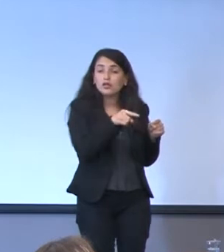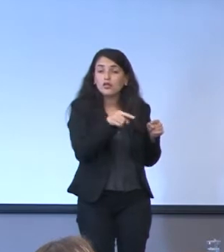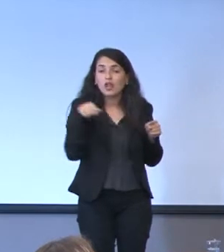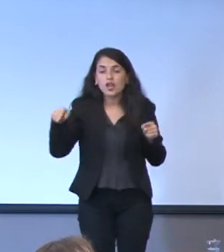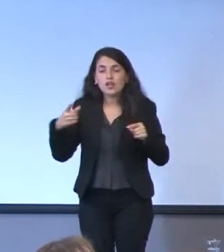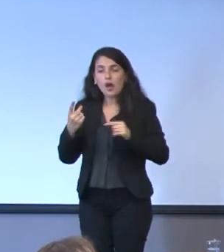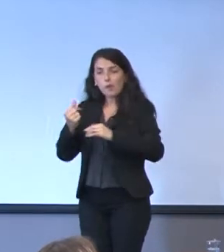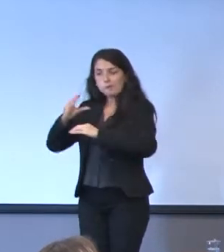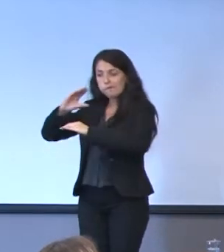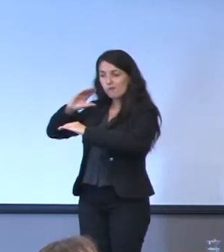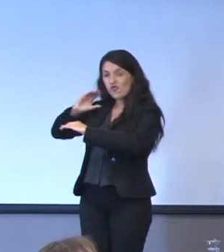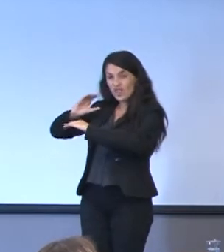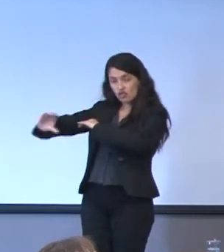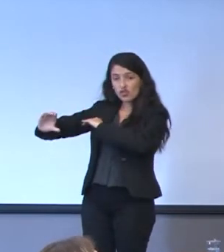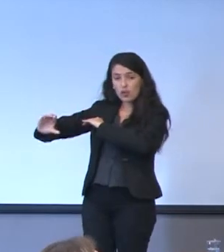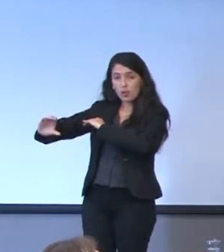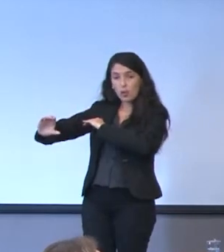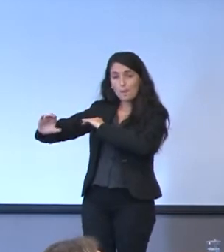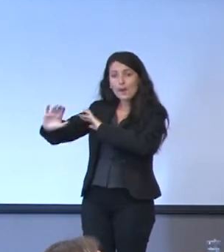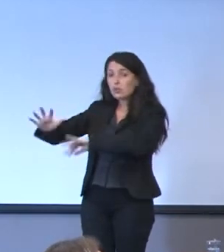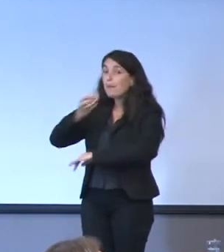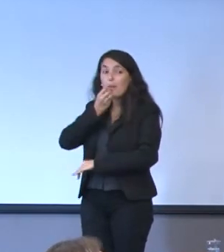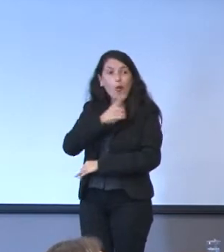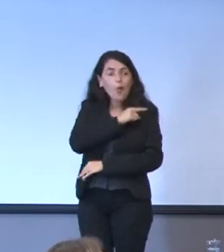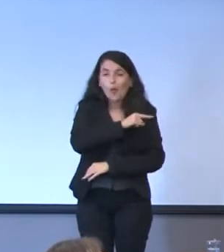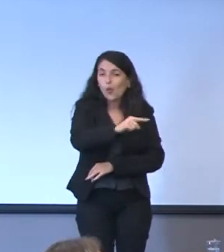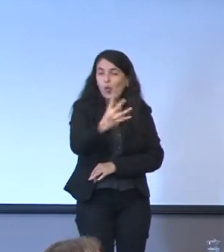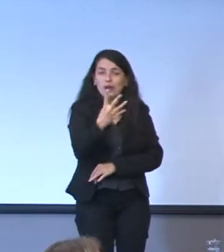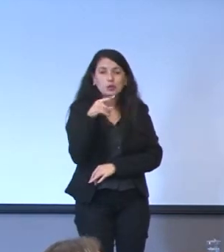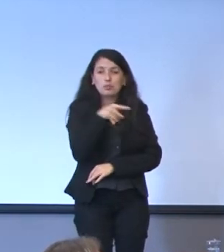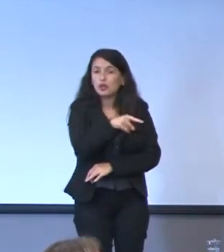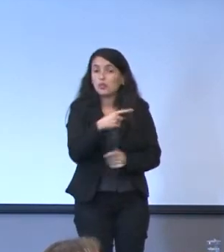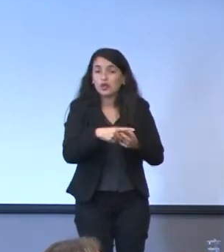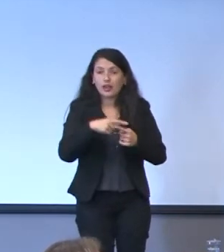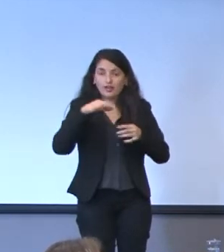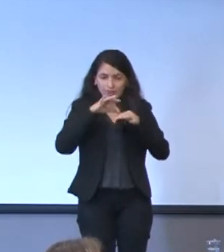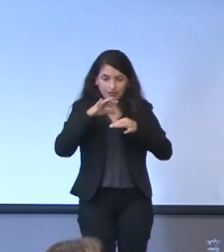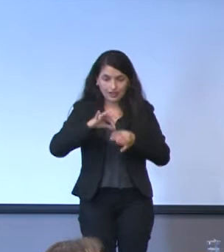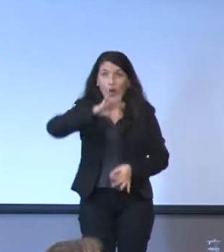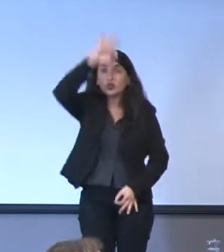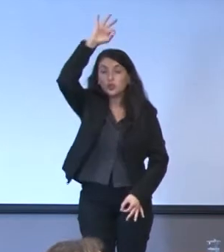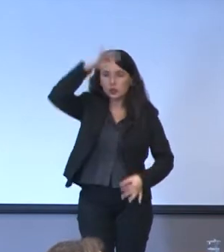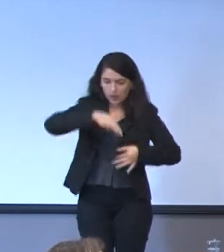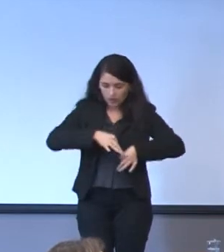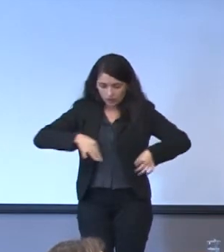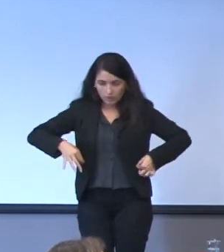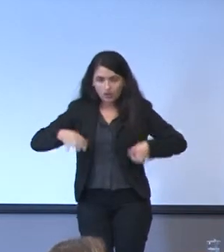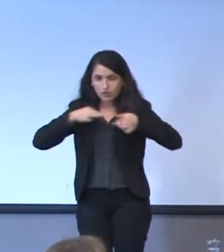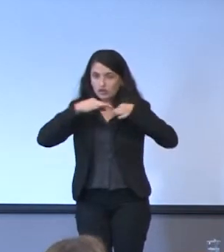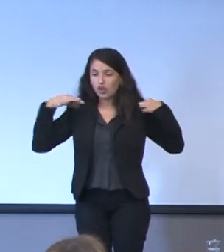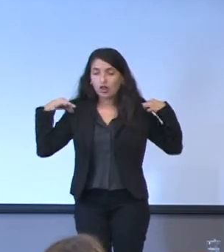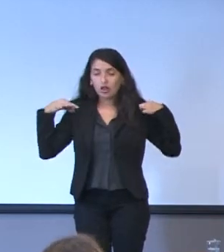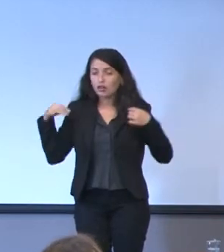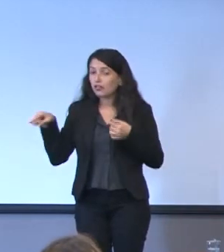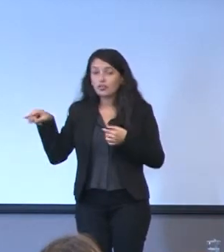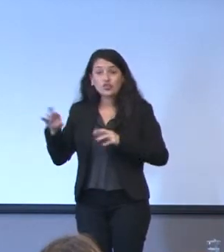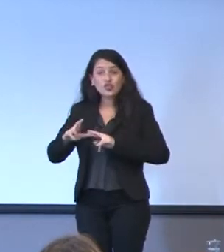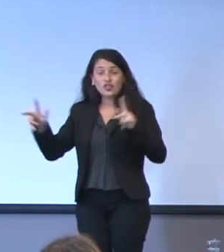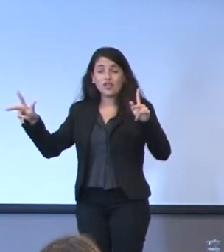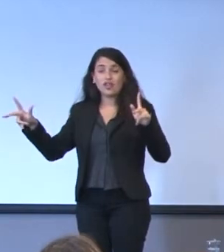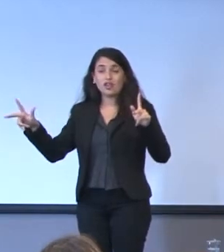cockpit que não era bom para ninguém. E aí, como é que eles solucionaram esse problema? Eles